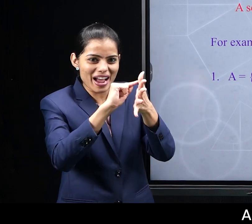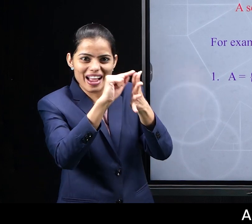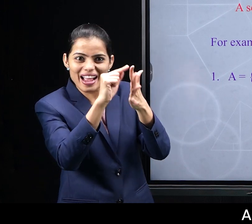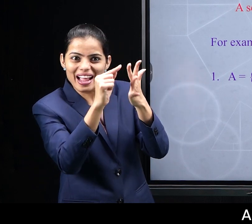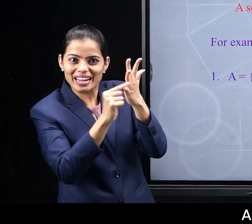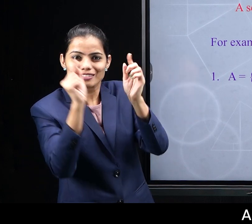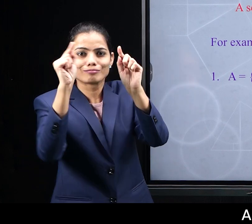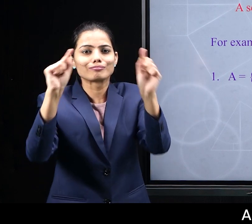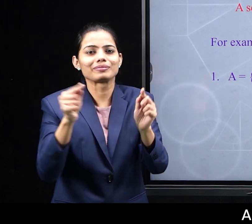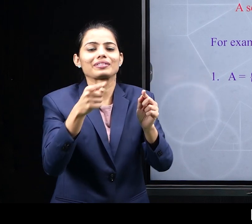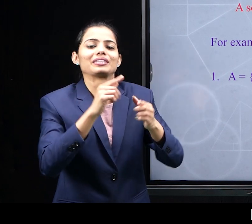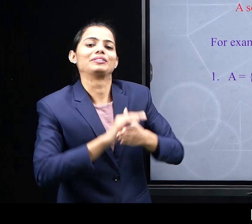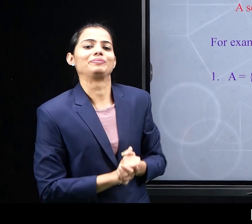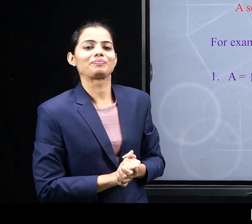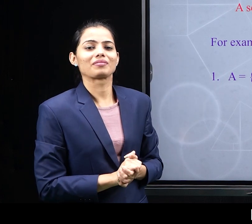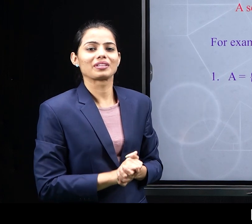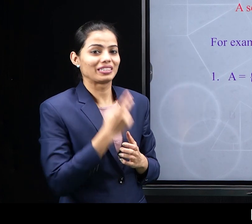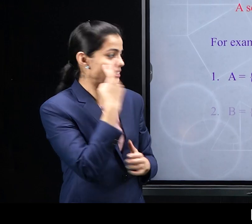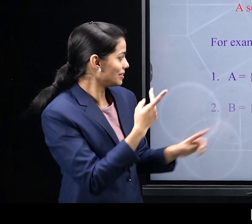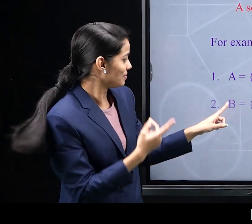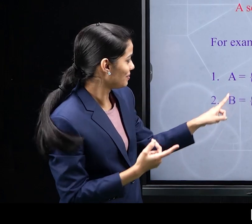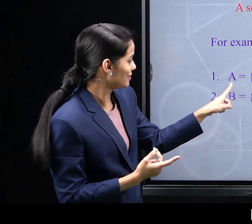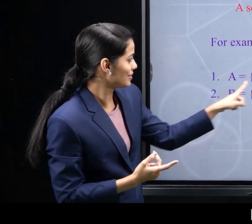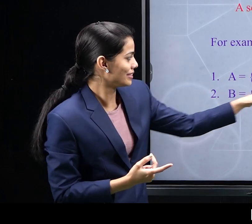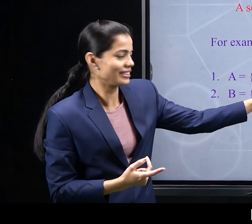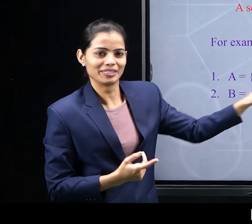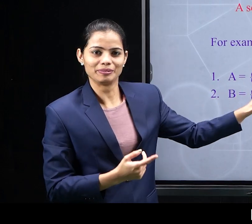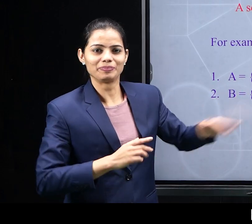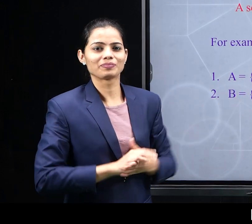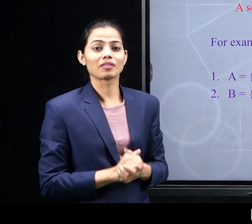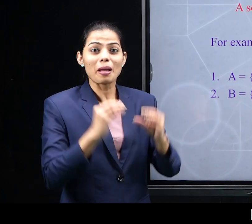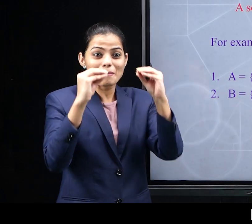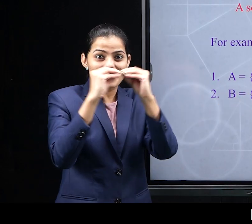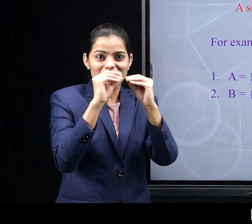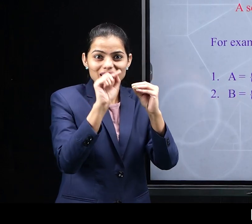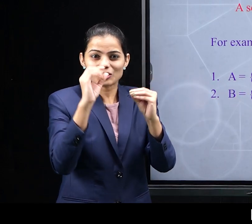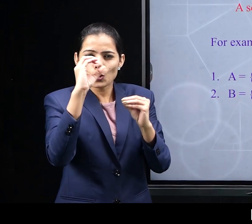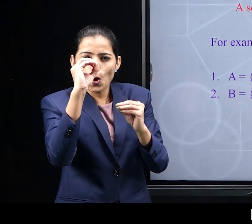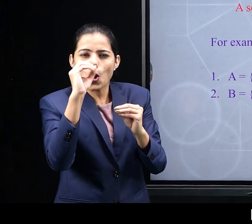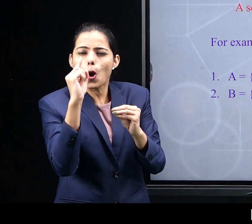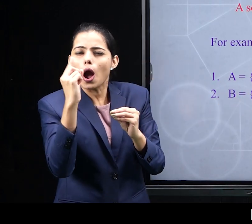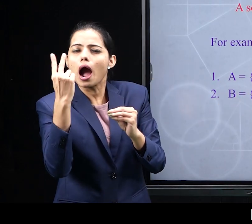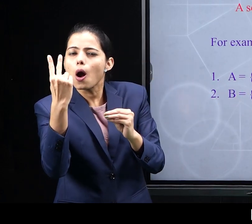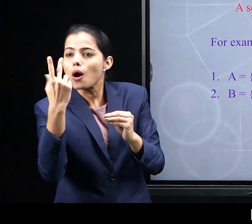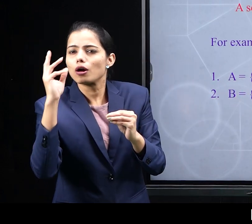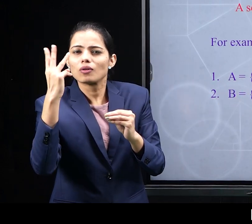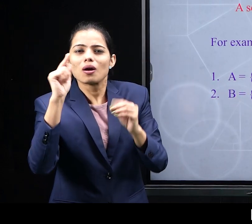யு. வரிசை எண் 2 பி ஈடு 0 1 2